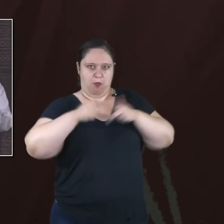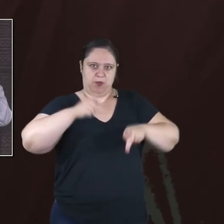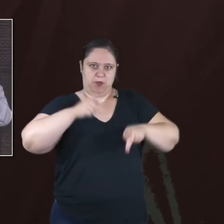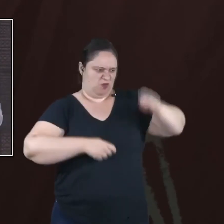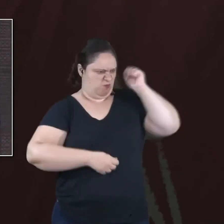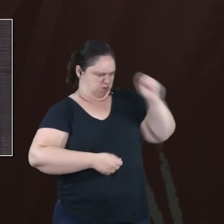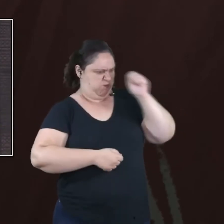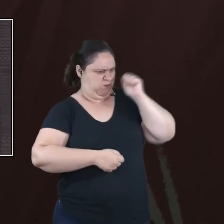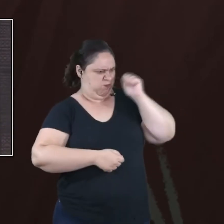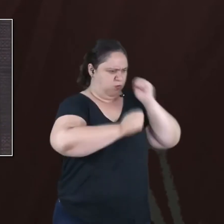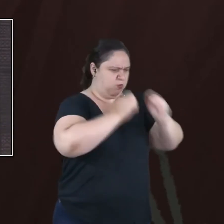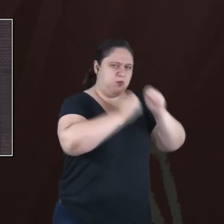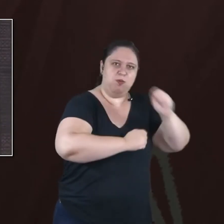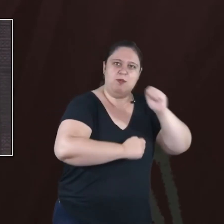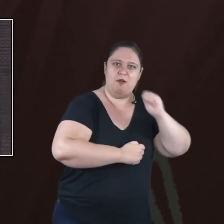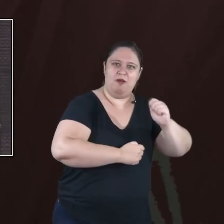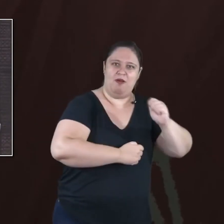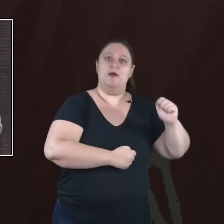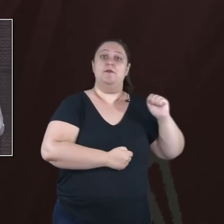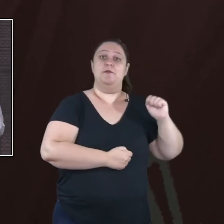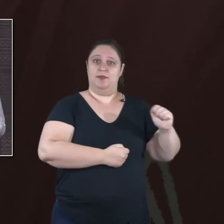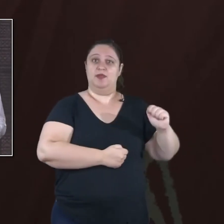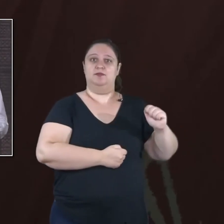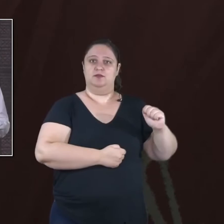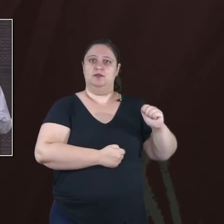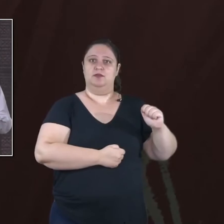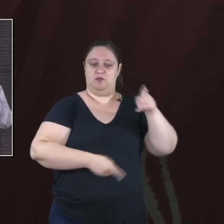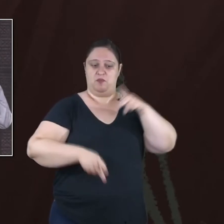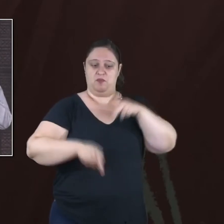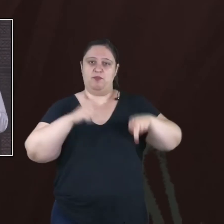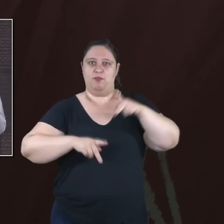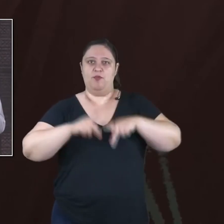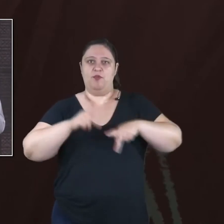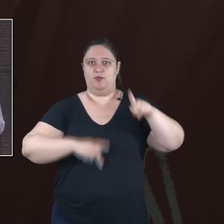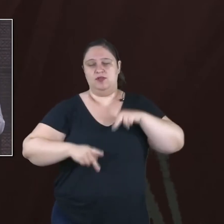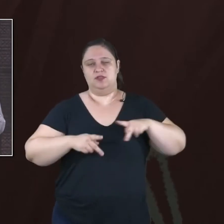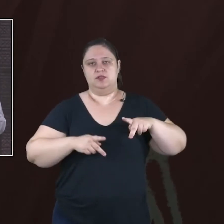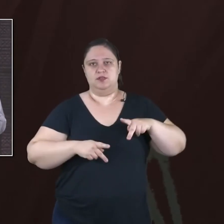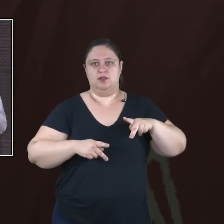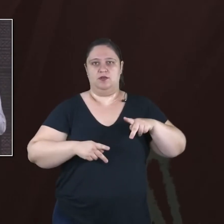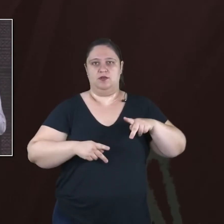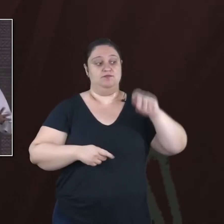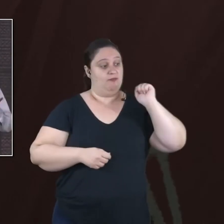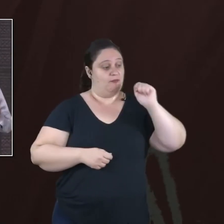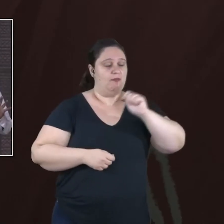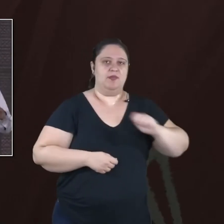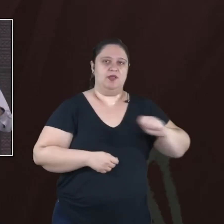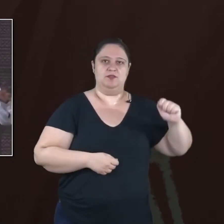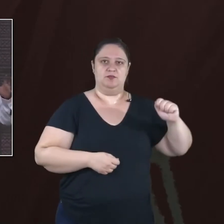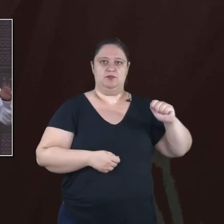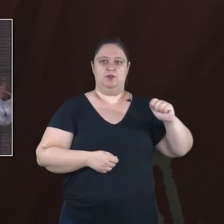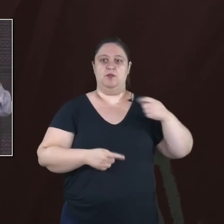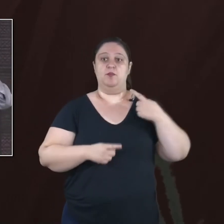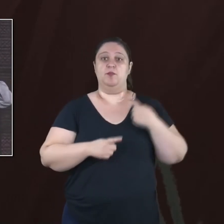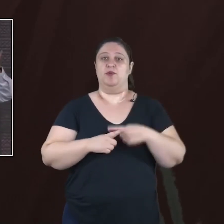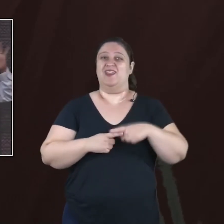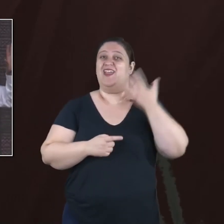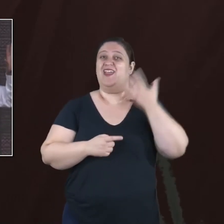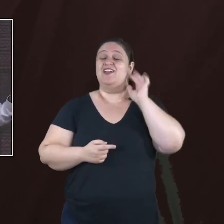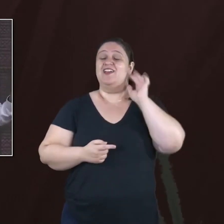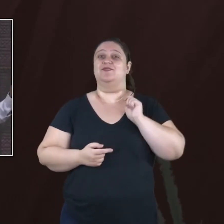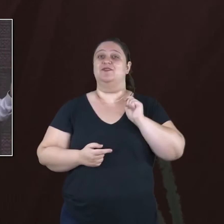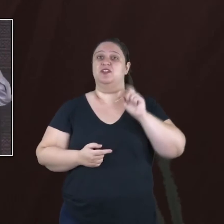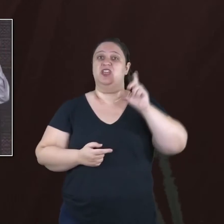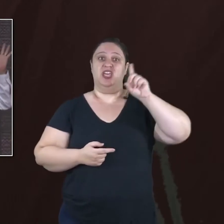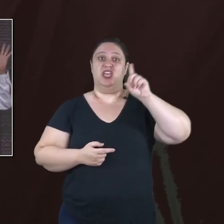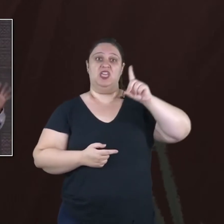a fúria popular e apaziguar as divindades ofendidas. Para eles, as divindades foram